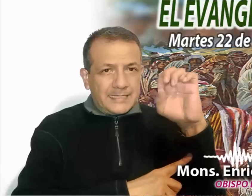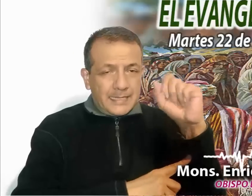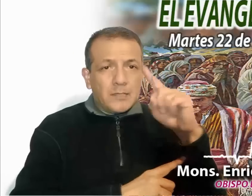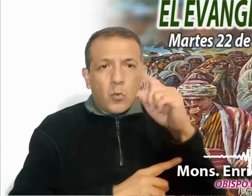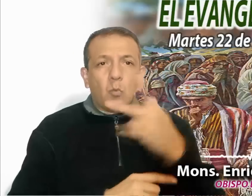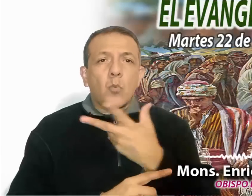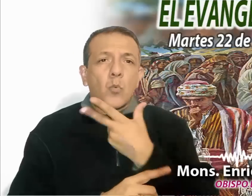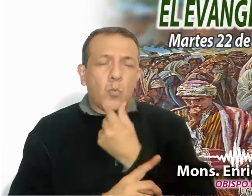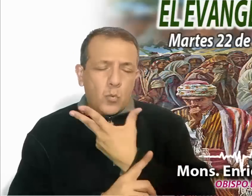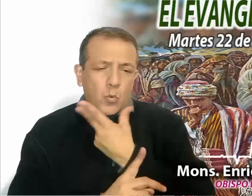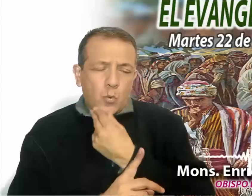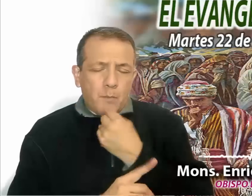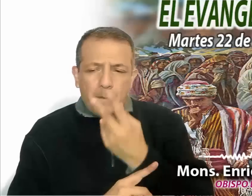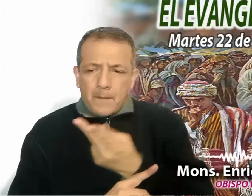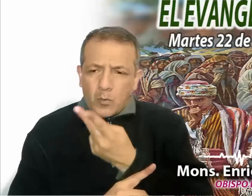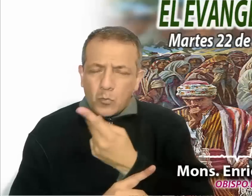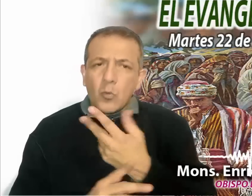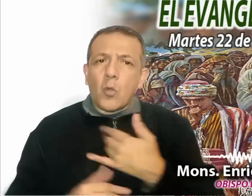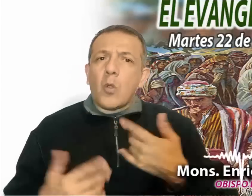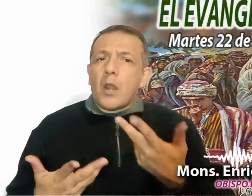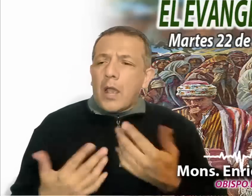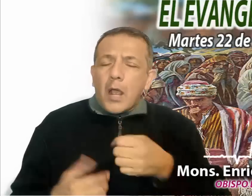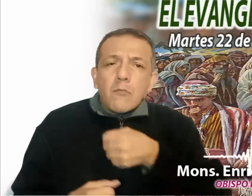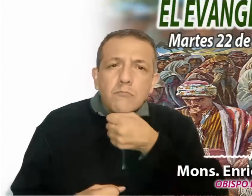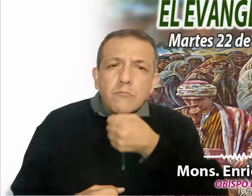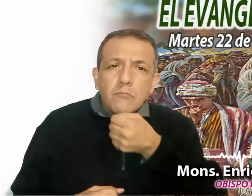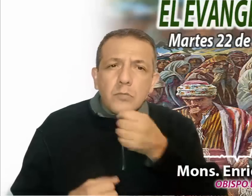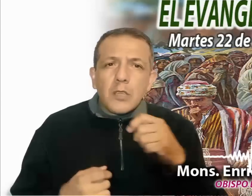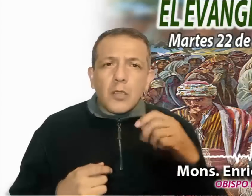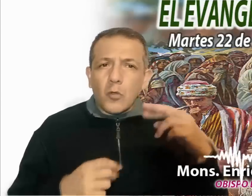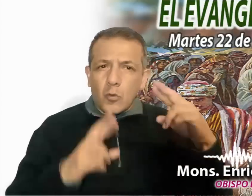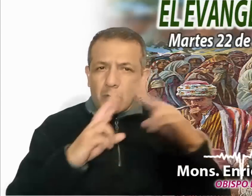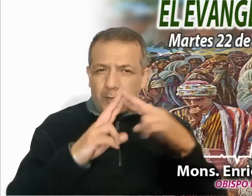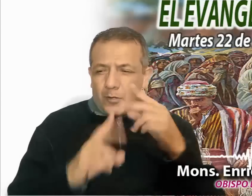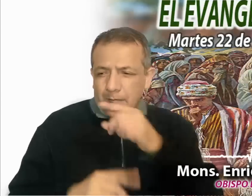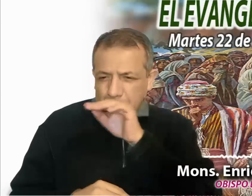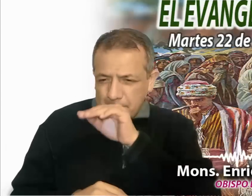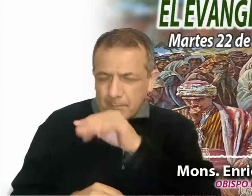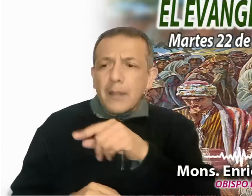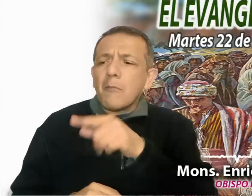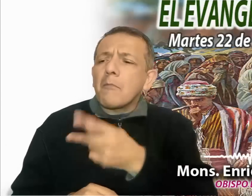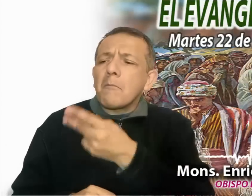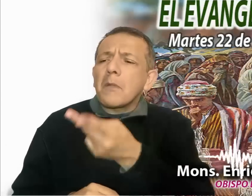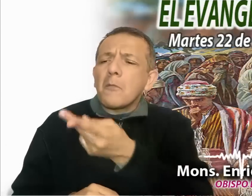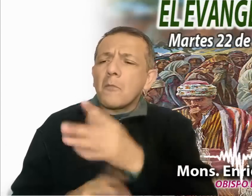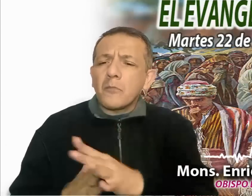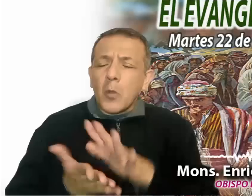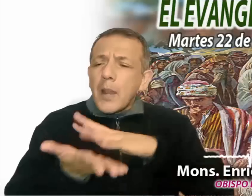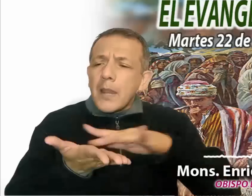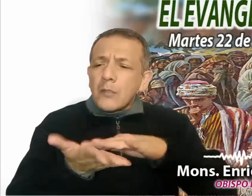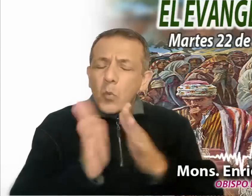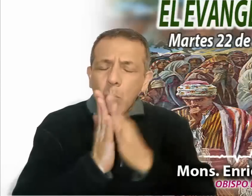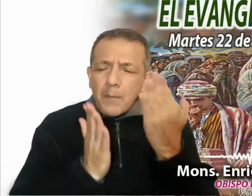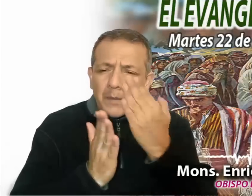prueba, preguntó al anciano religioso que nos guiaba cuáles serían las lecturas bíblicas apropiadas para cada